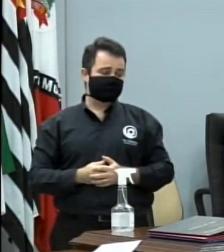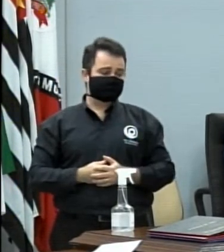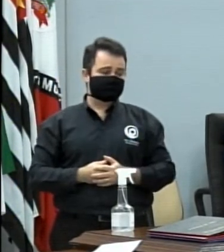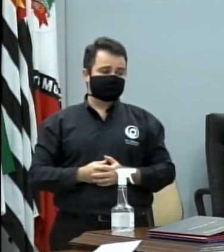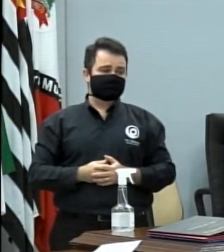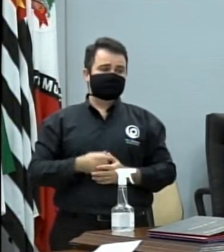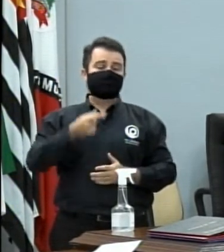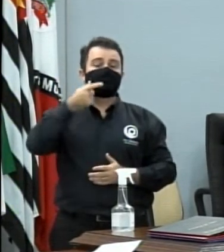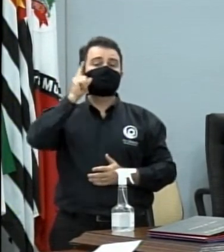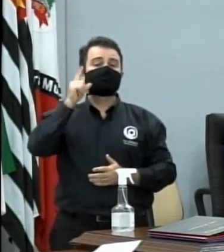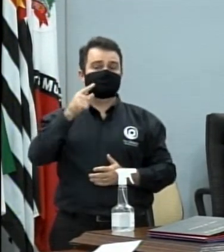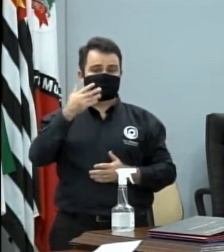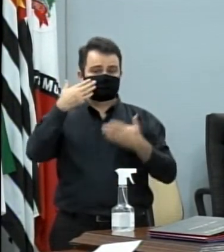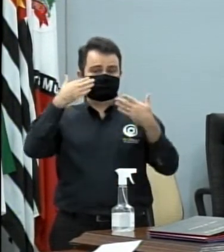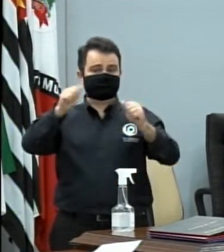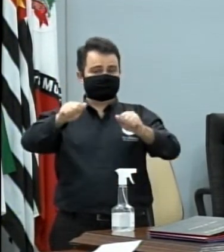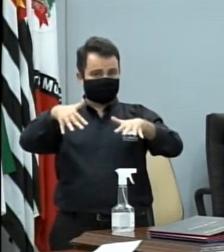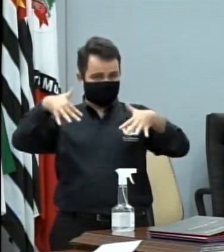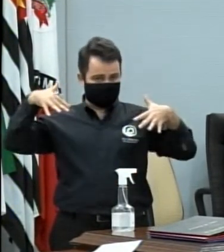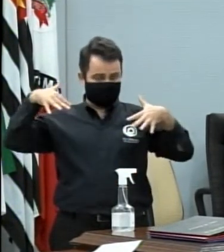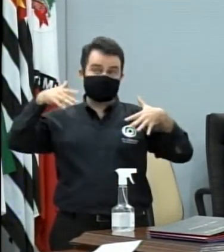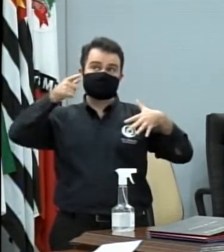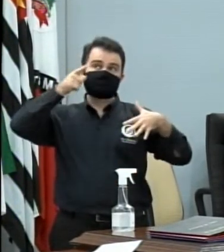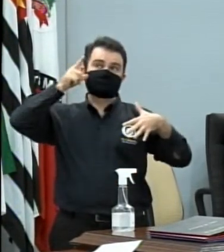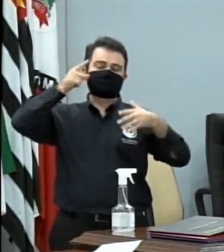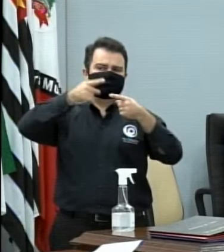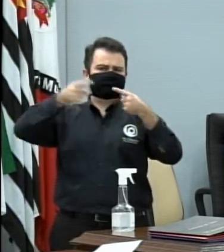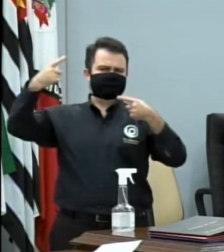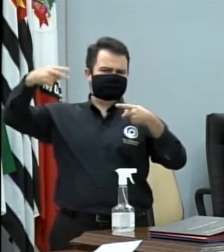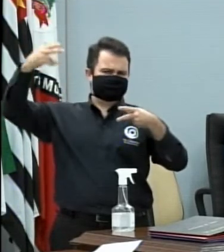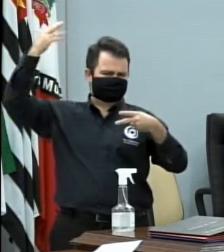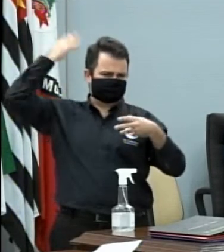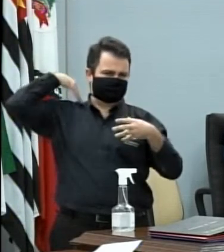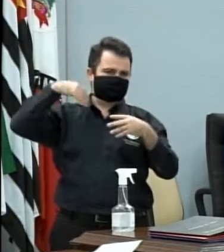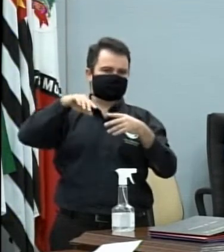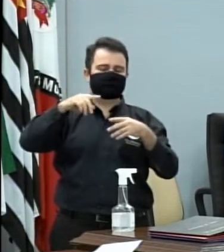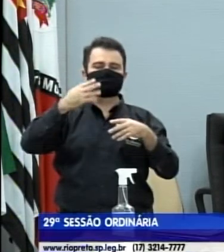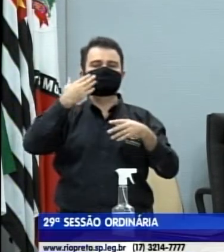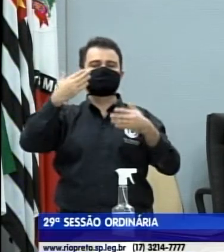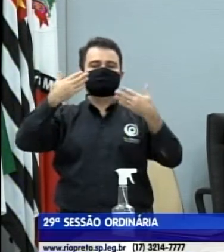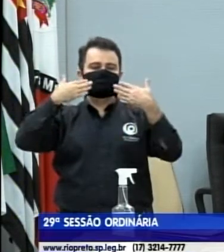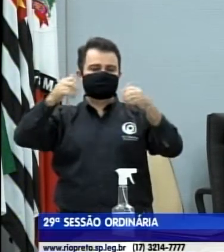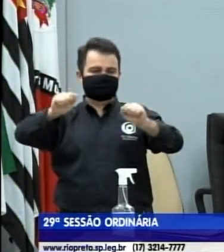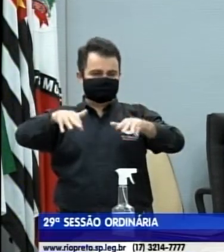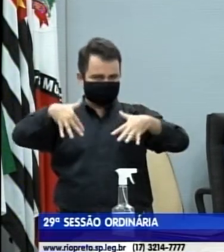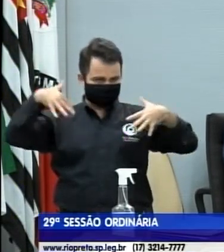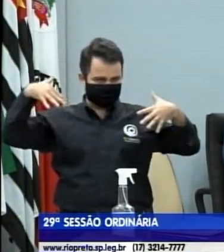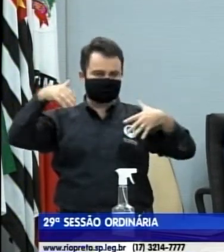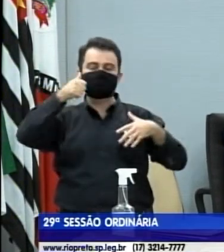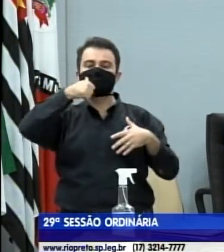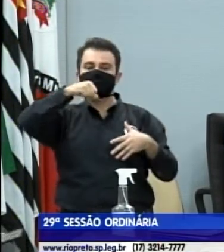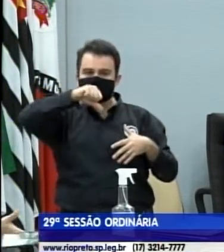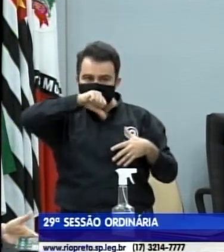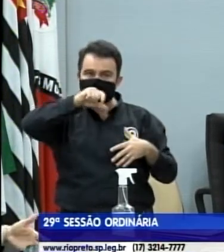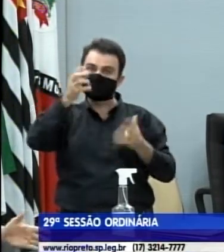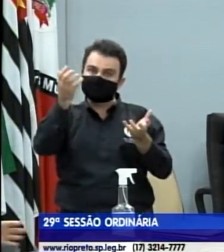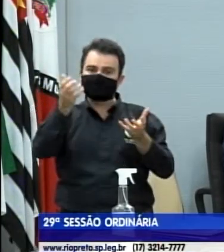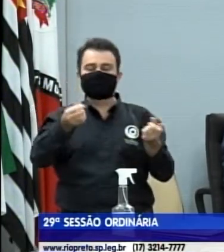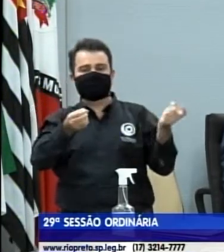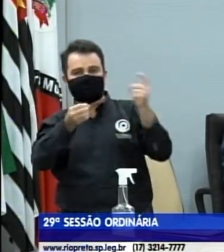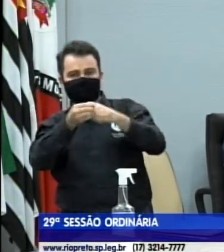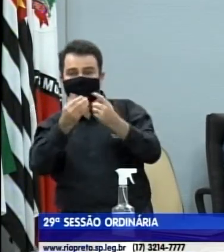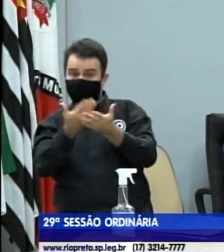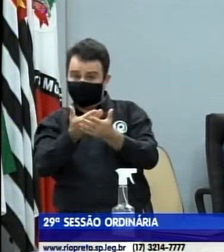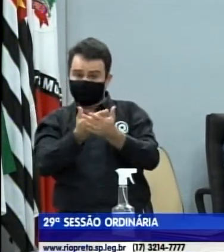aqui a pedido das mães, né, que querem a volta às aulas. Chamamos o sindicato, chamamos as partes